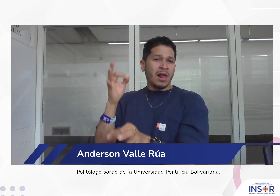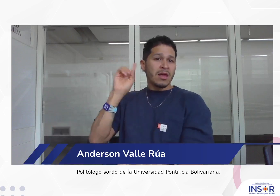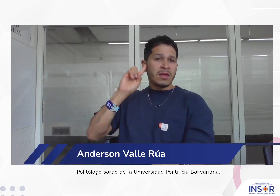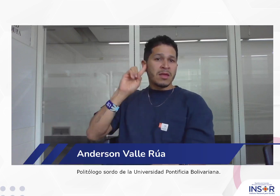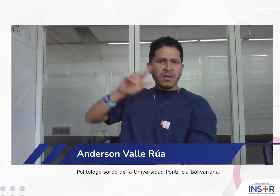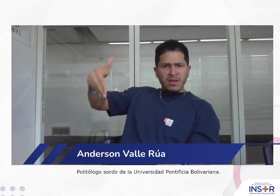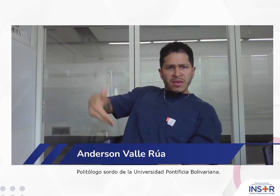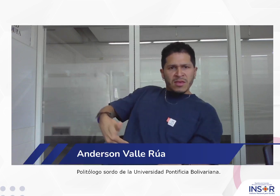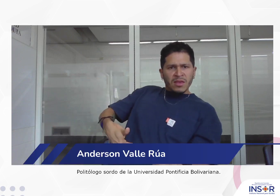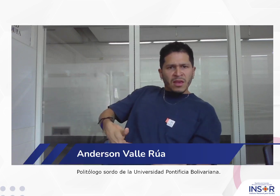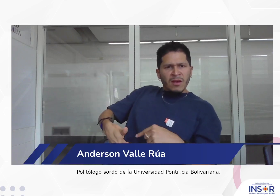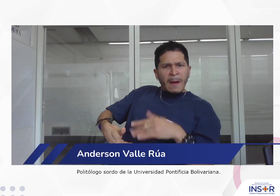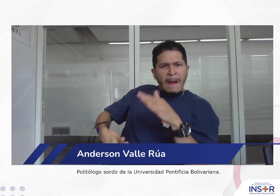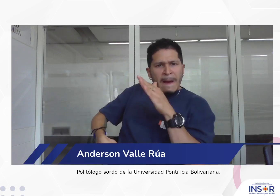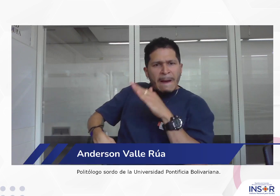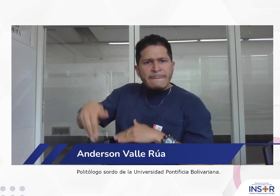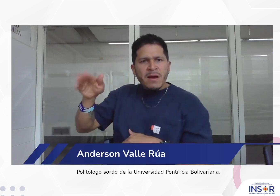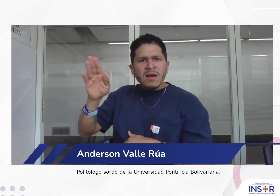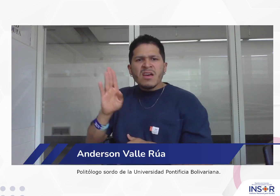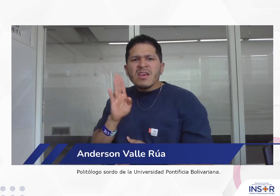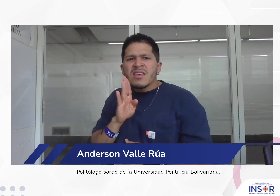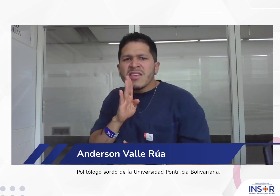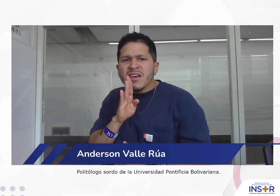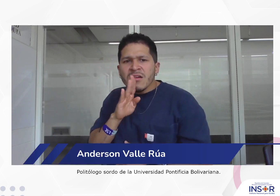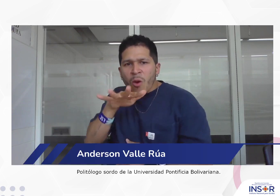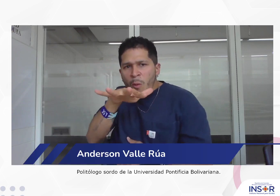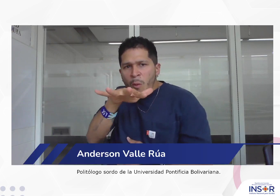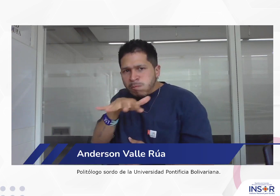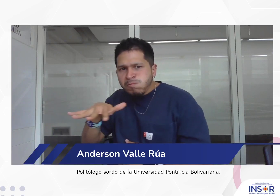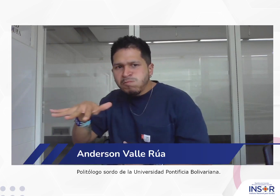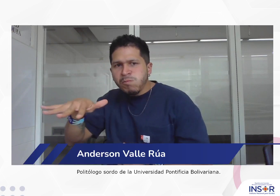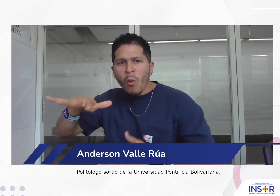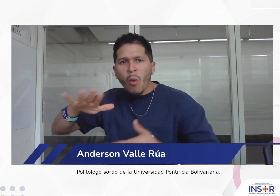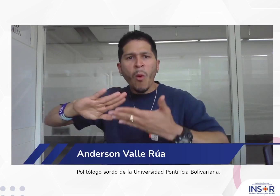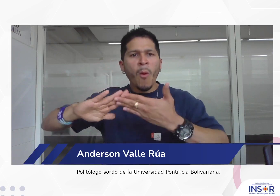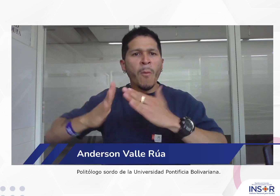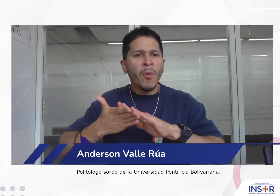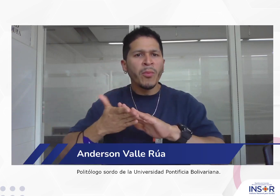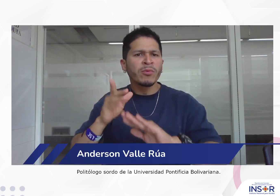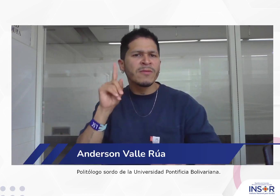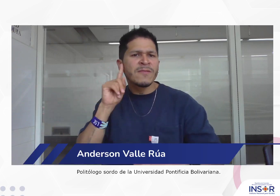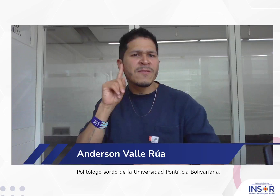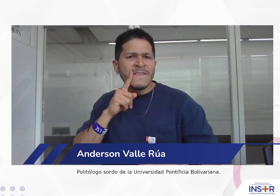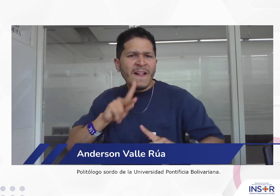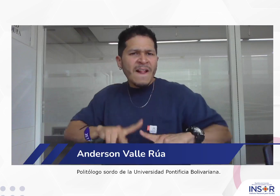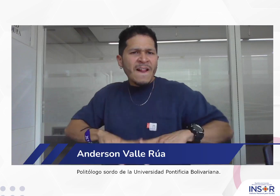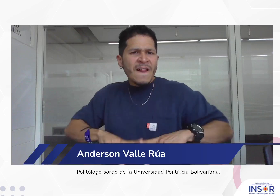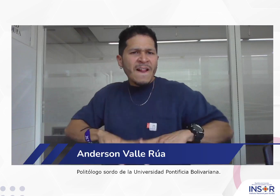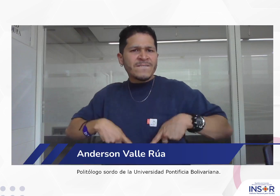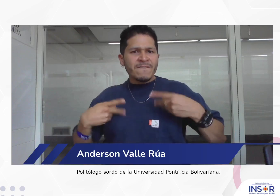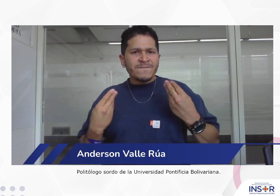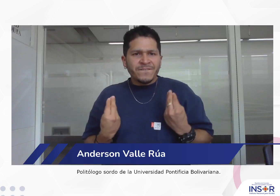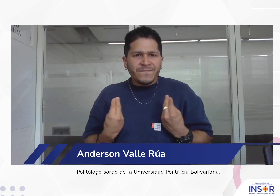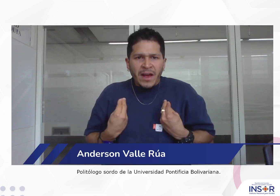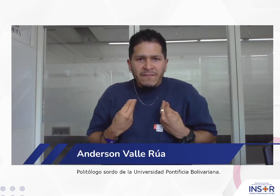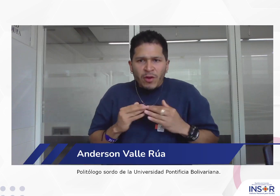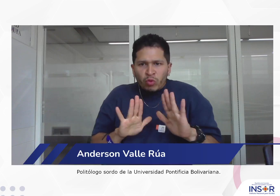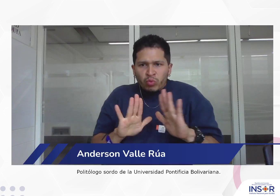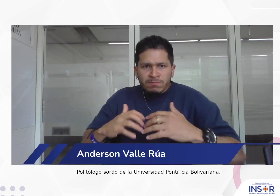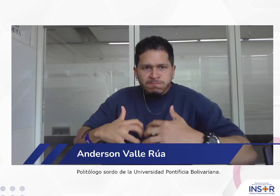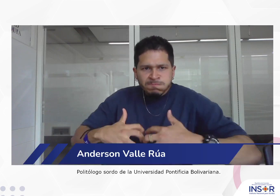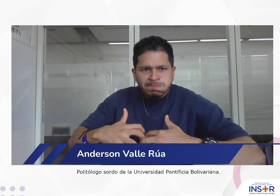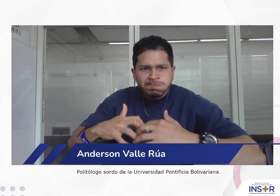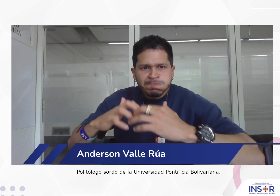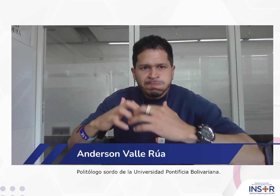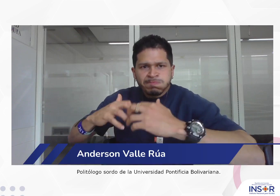muy importante es Padilat, como nos mencionaba Edwin, con el término de sordidad, porque este término ha